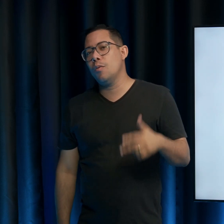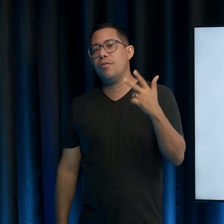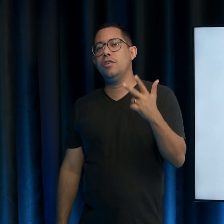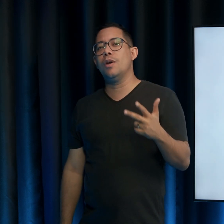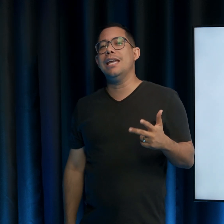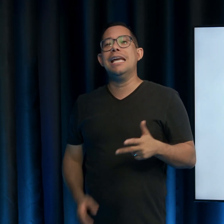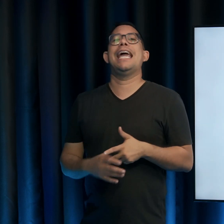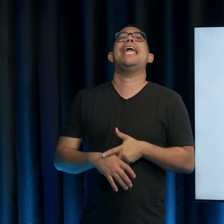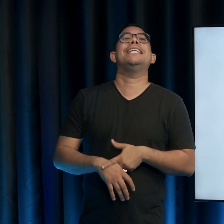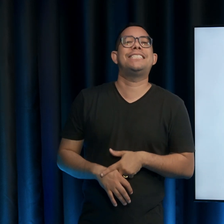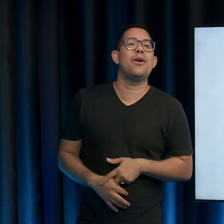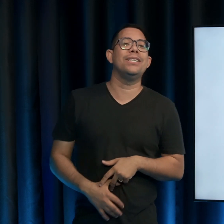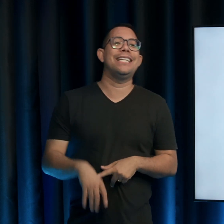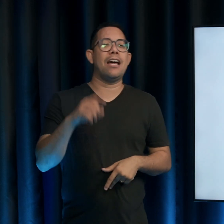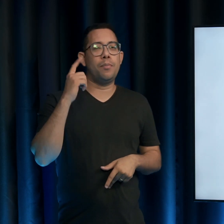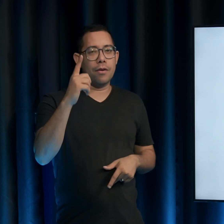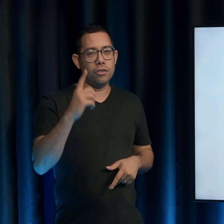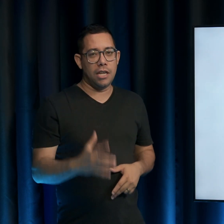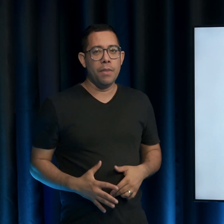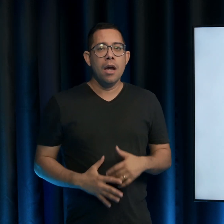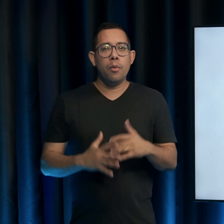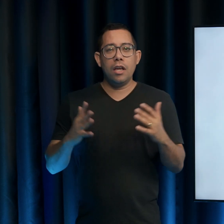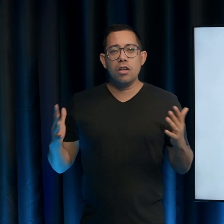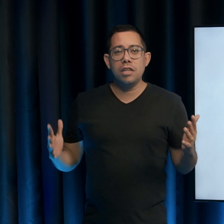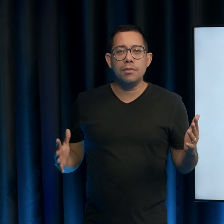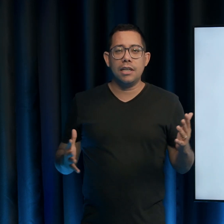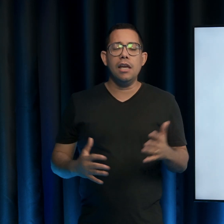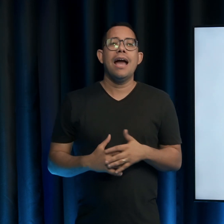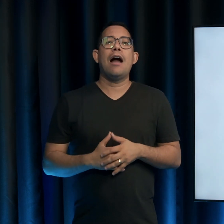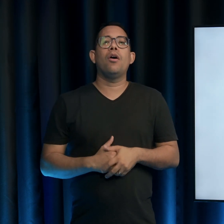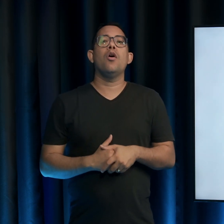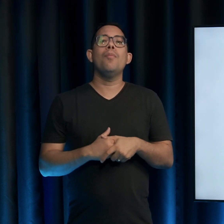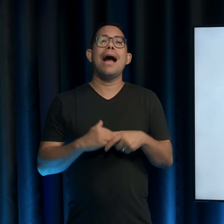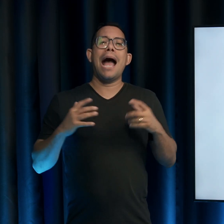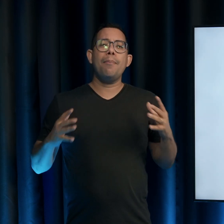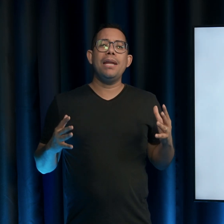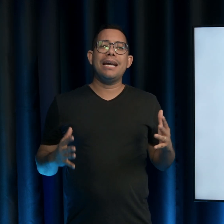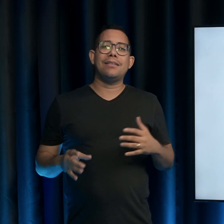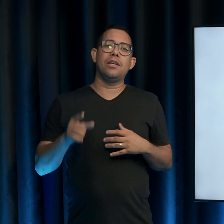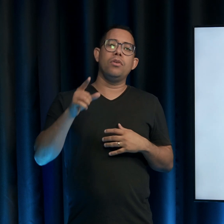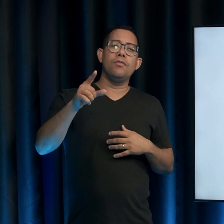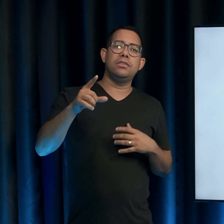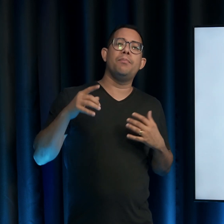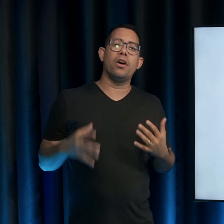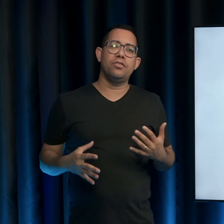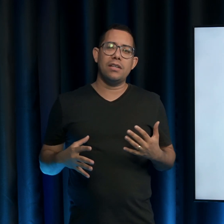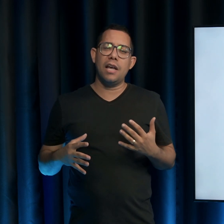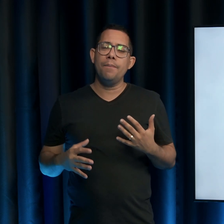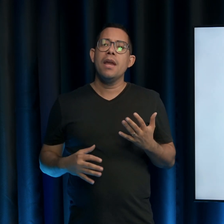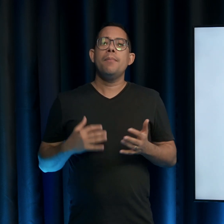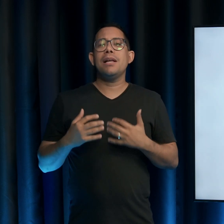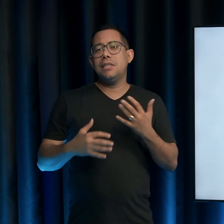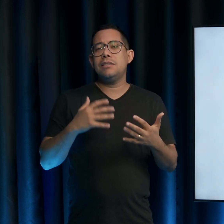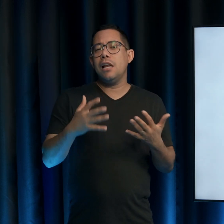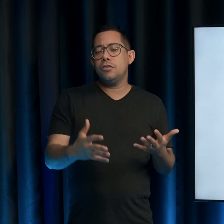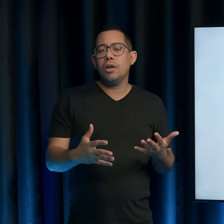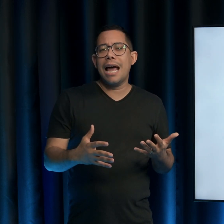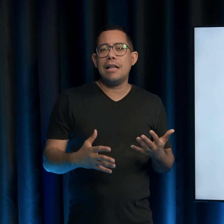aviso aí que é extraordinário para você. Porque nós temos aqui agora uma aplicação que você pode fazer para ser selecionado